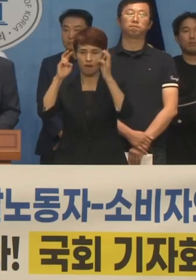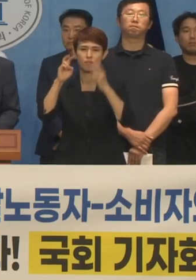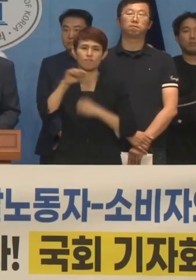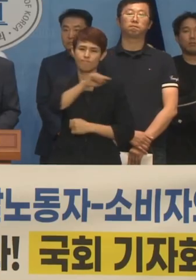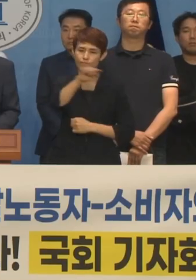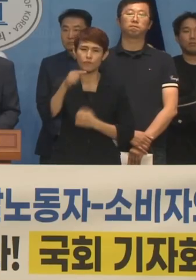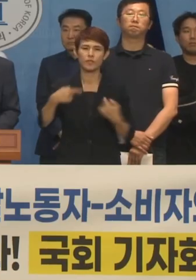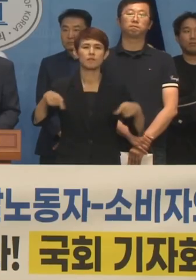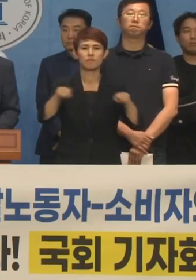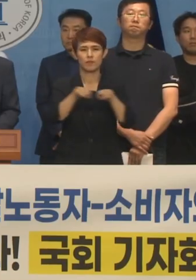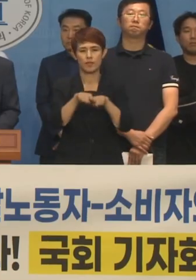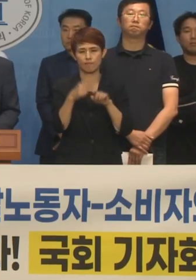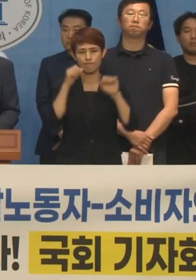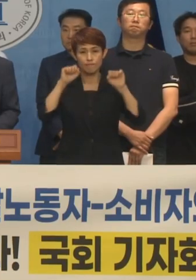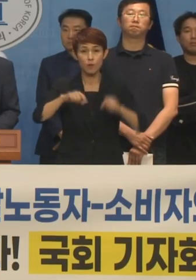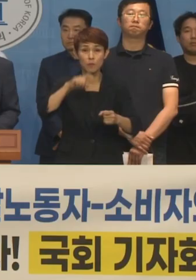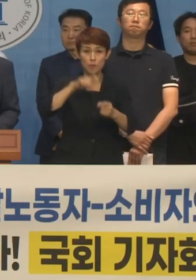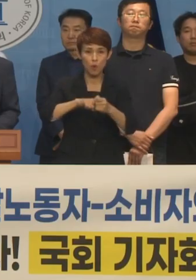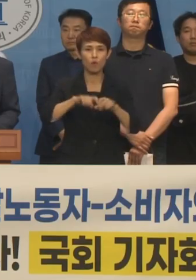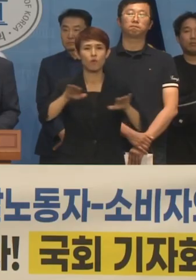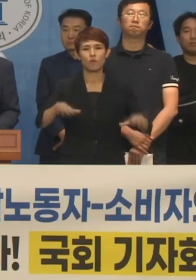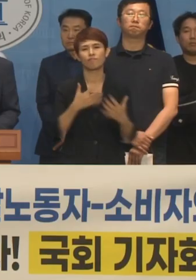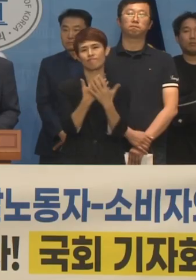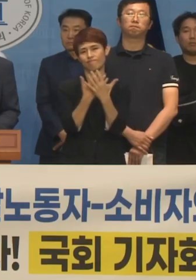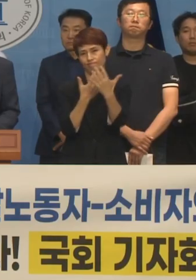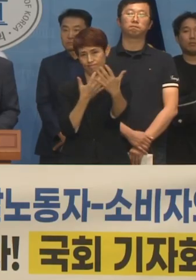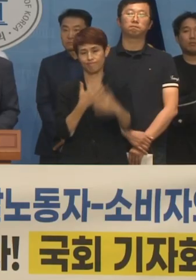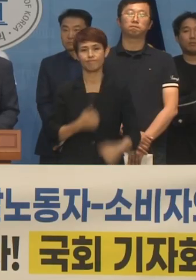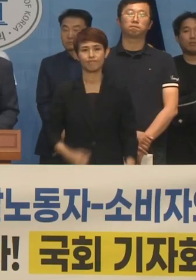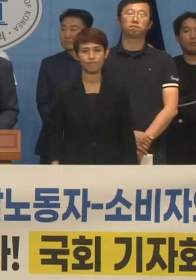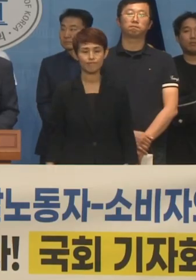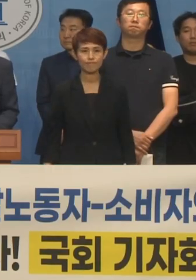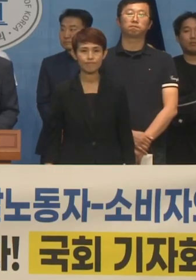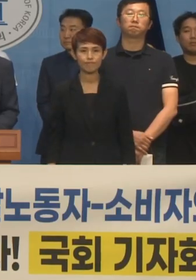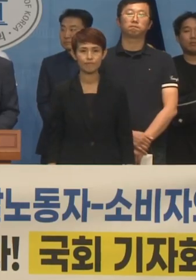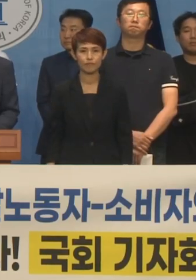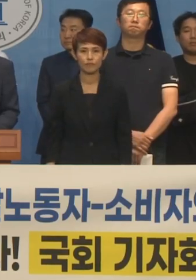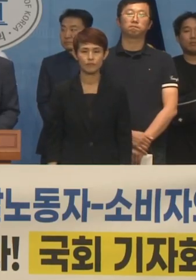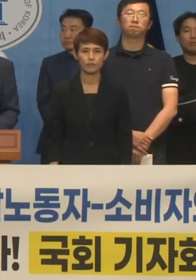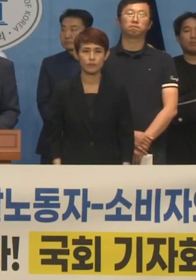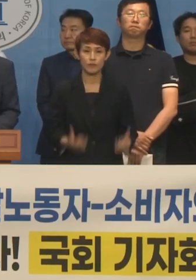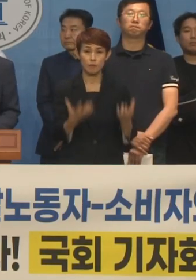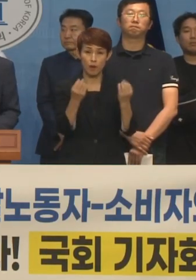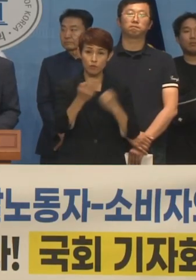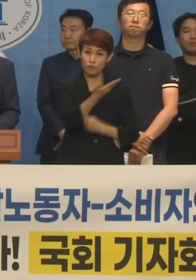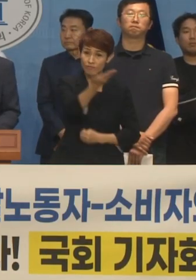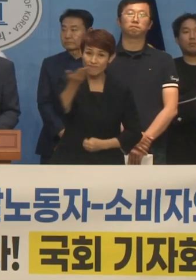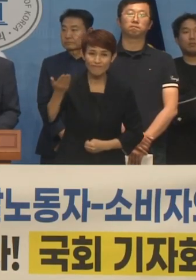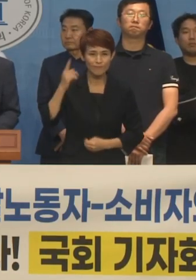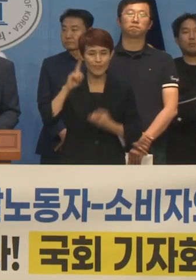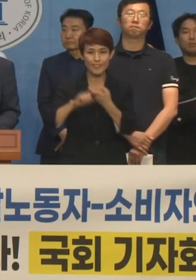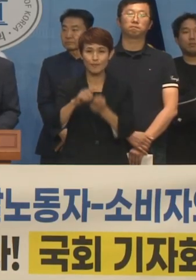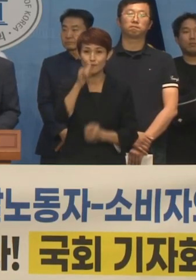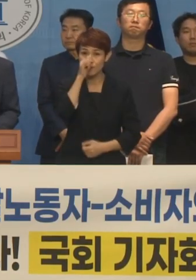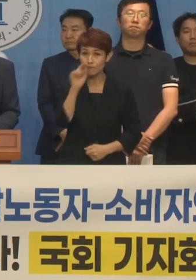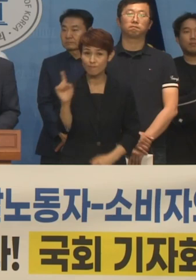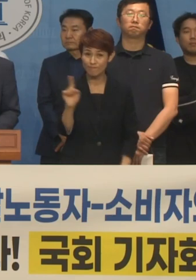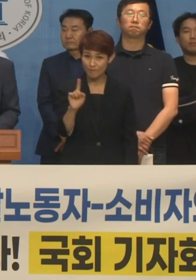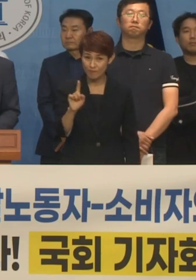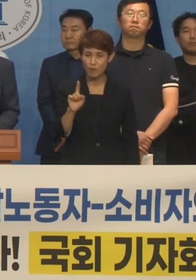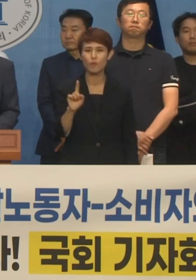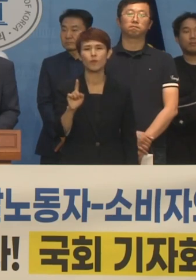협력을 촉구하기 위해 오늘 이 기자회견을 마련했습니다. 수많은 국민 여러분께서 관심을 가져주고